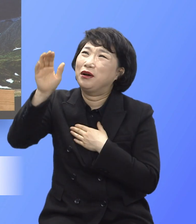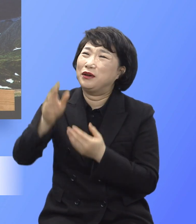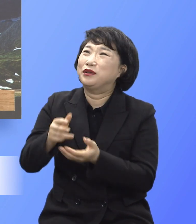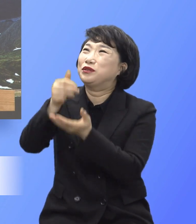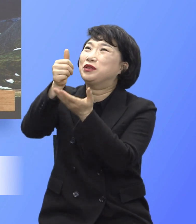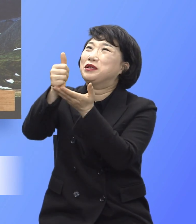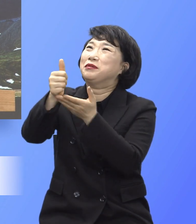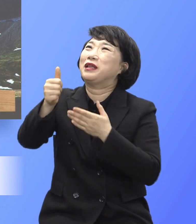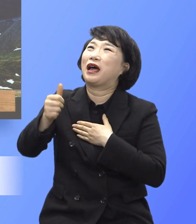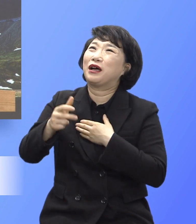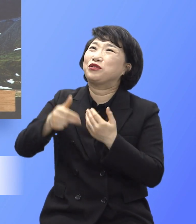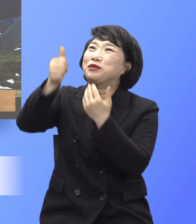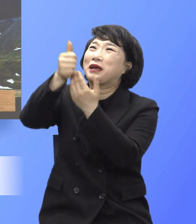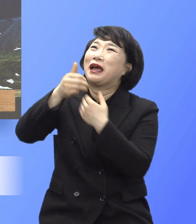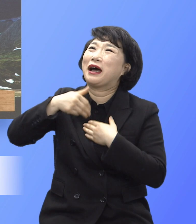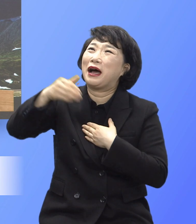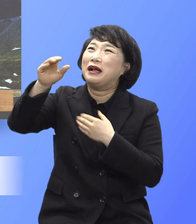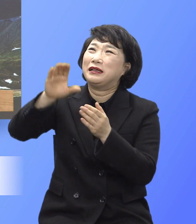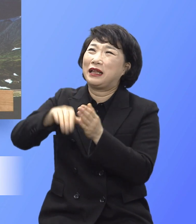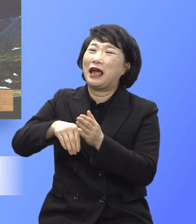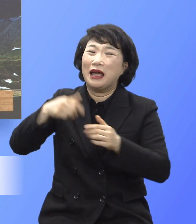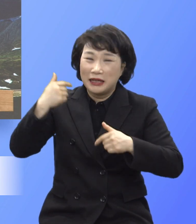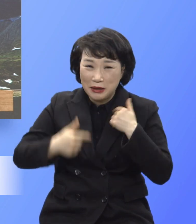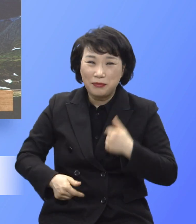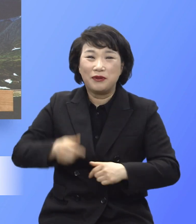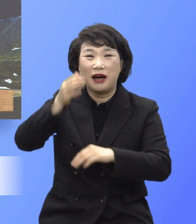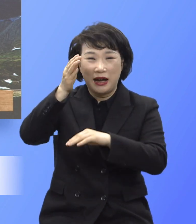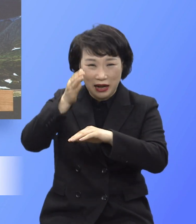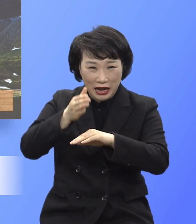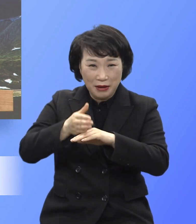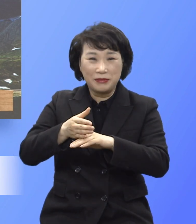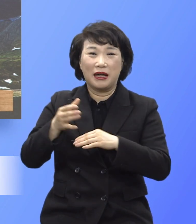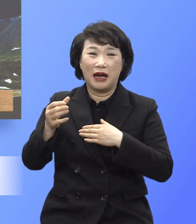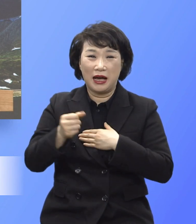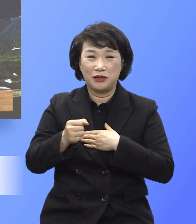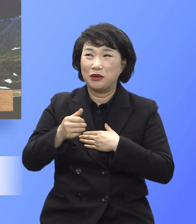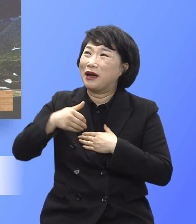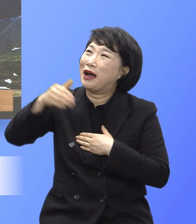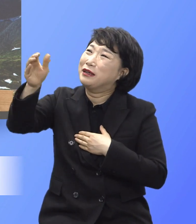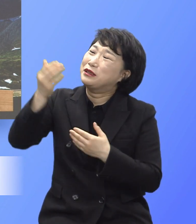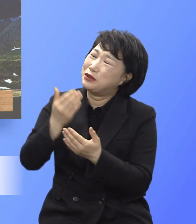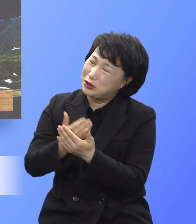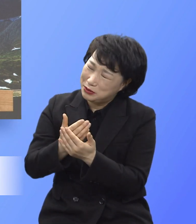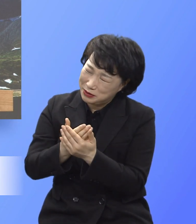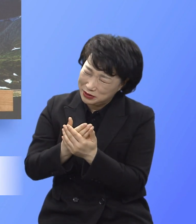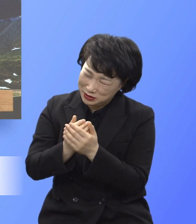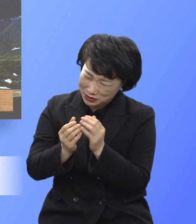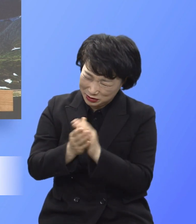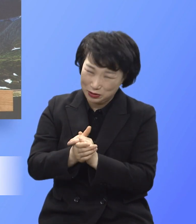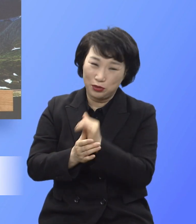내가 주 앞에 갈 때 기쁨과 감사함으로 가게 하소서.